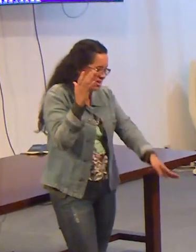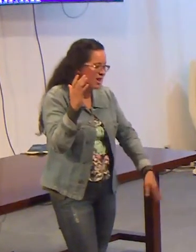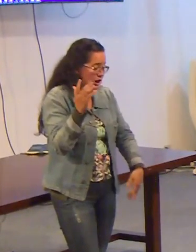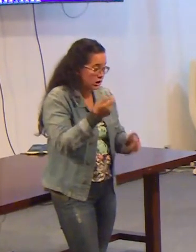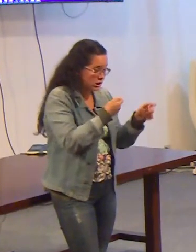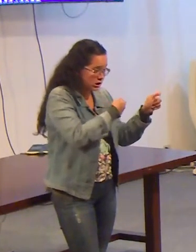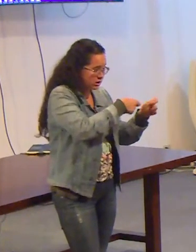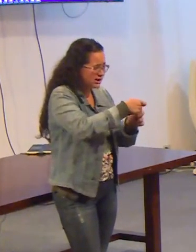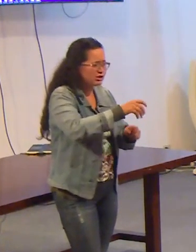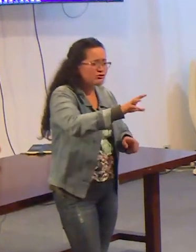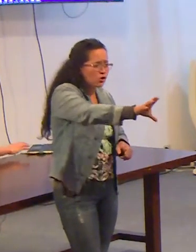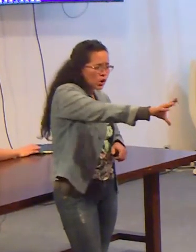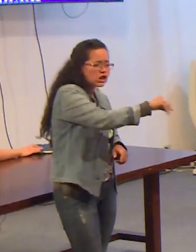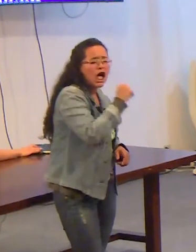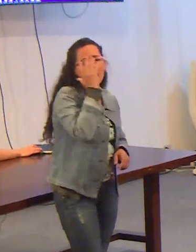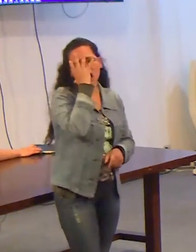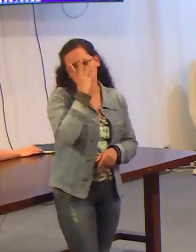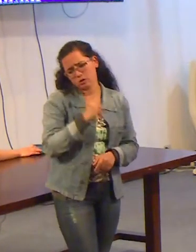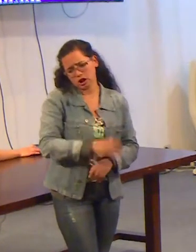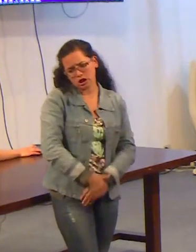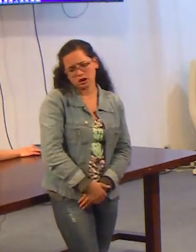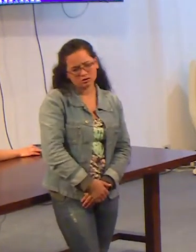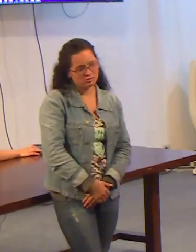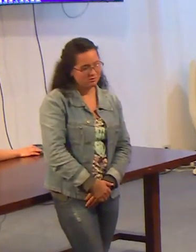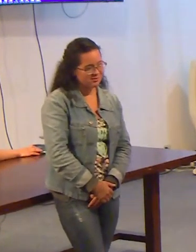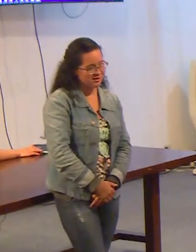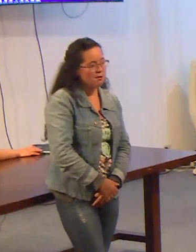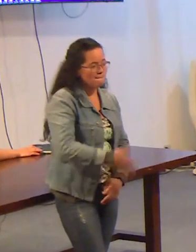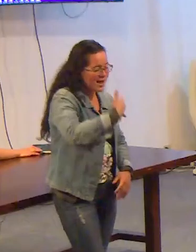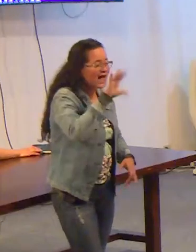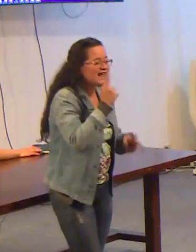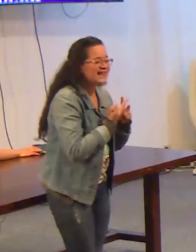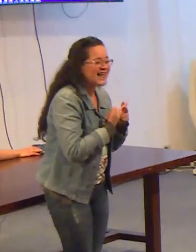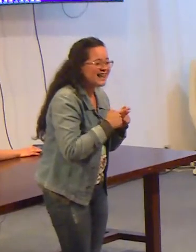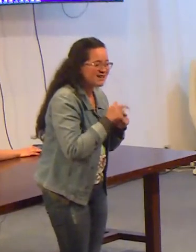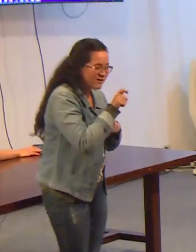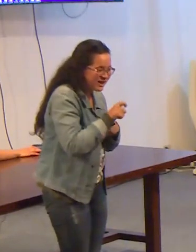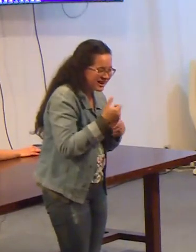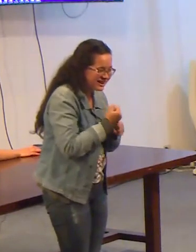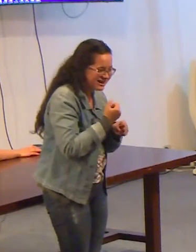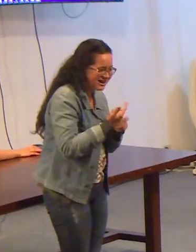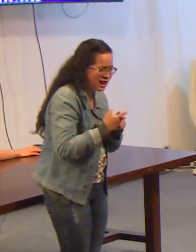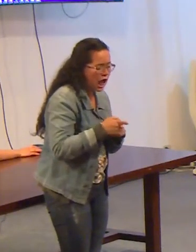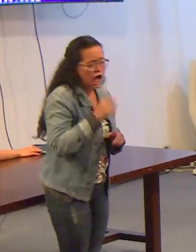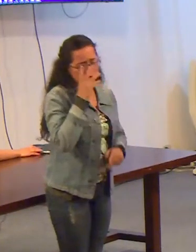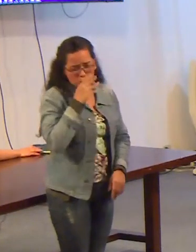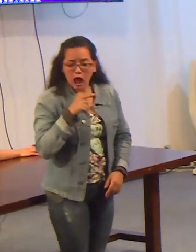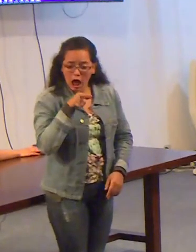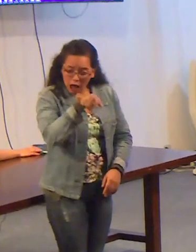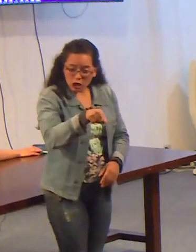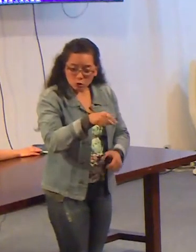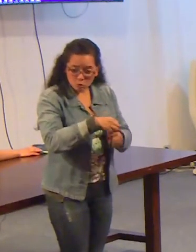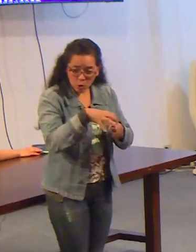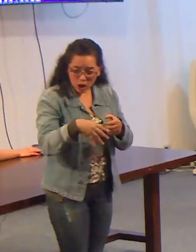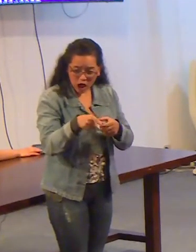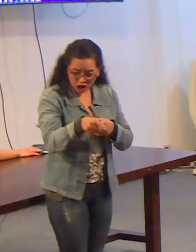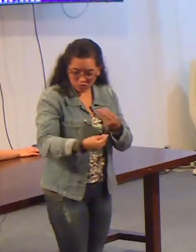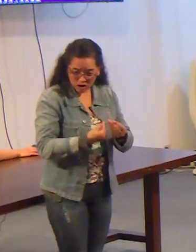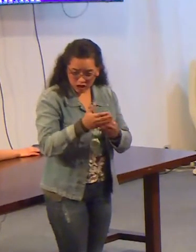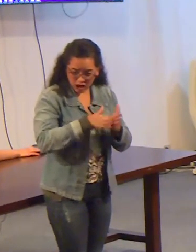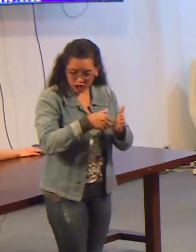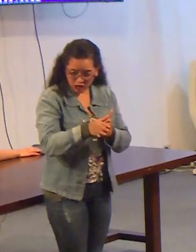cuando lo llevamos todos, ¡ay, tan bonito! Pues en especial pues las talleristas, como ¡ay, tan bonito! Y ellos lo van a decorar, o sea, como esa plática